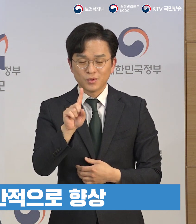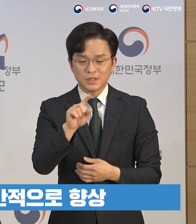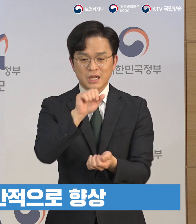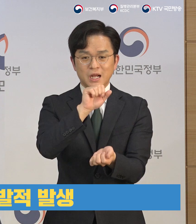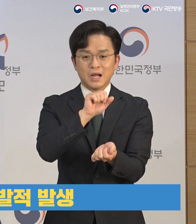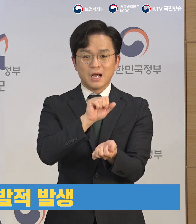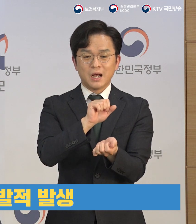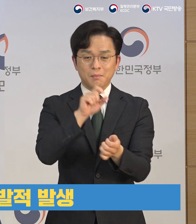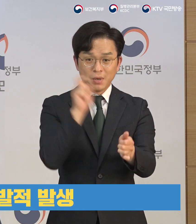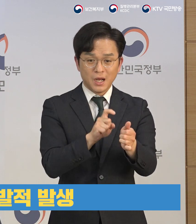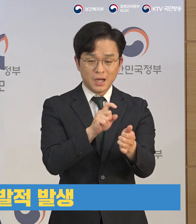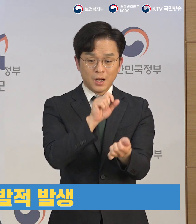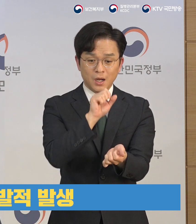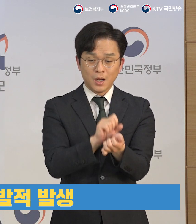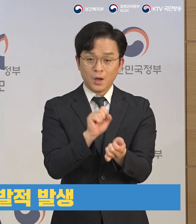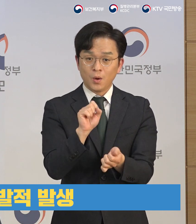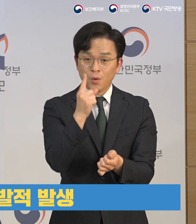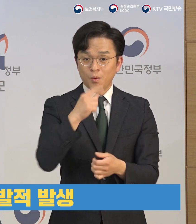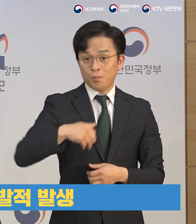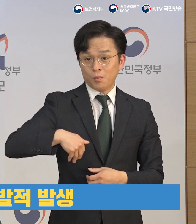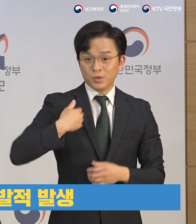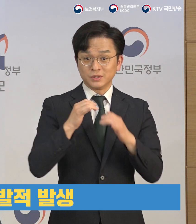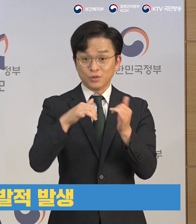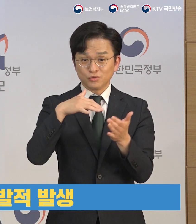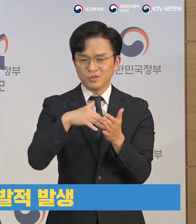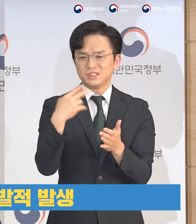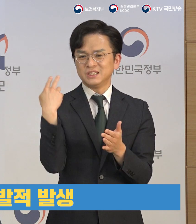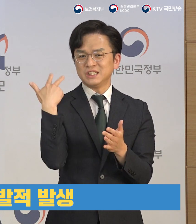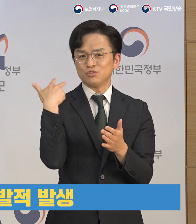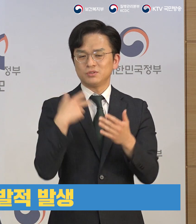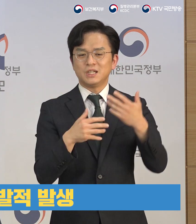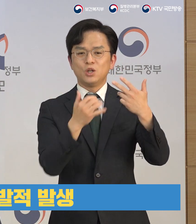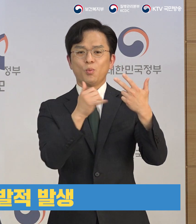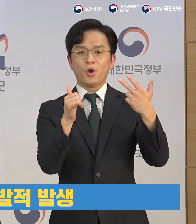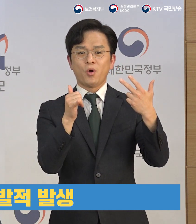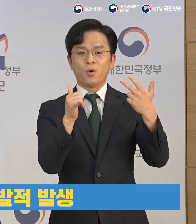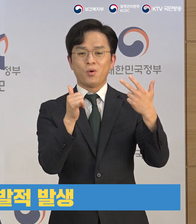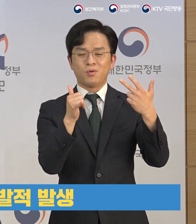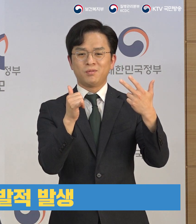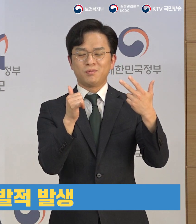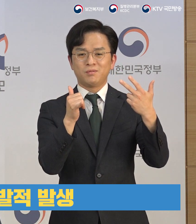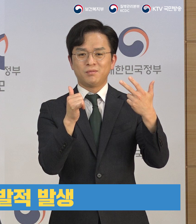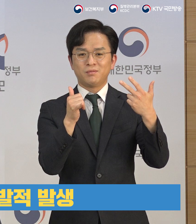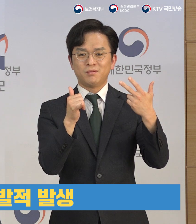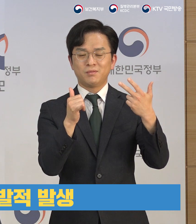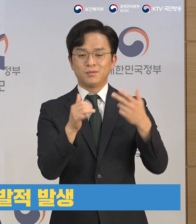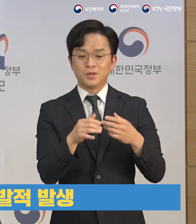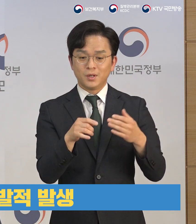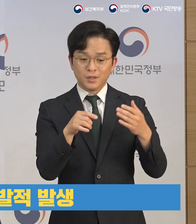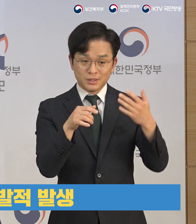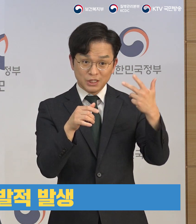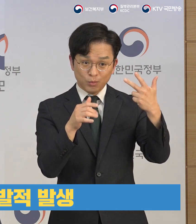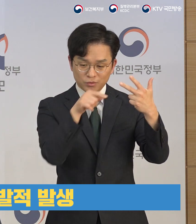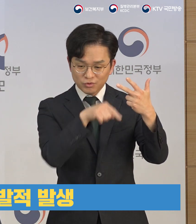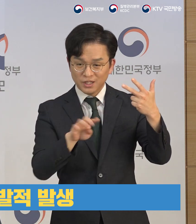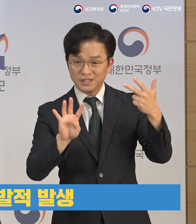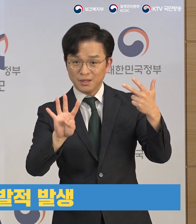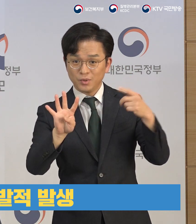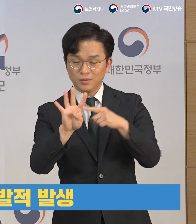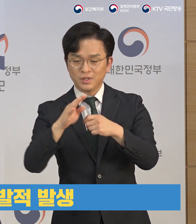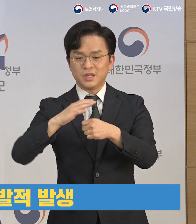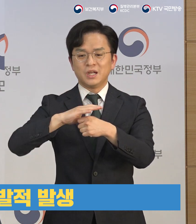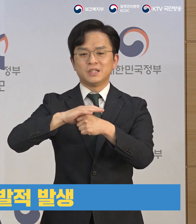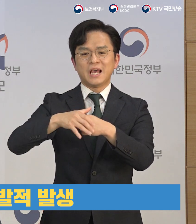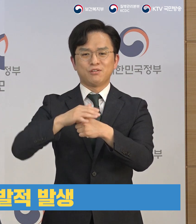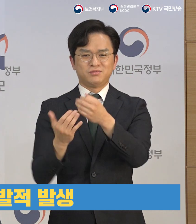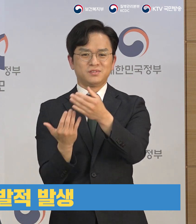다만 감염 경로를 알 수 없는 환자가 지난 2주간 7명 으로 산발적인 바신 계속되고 있고